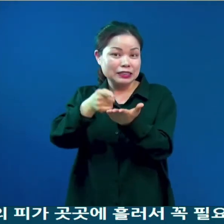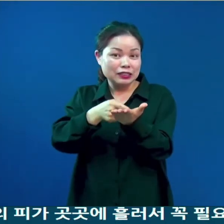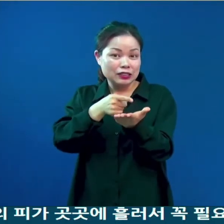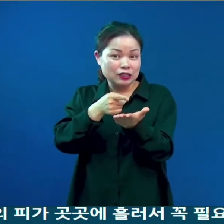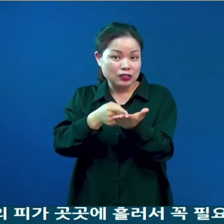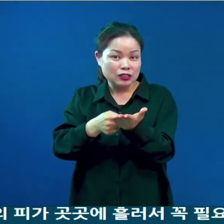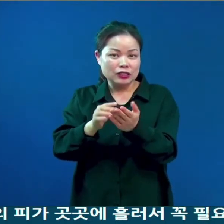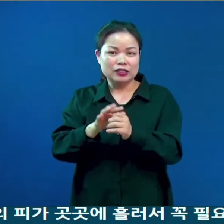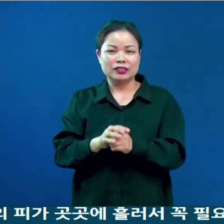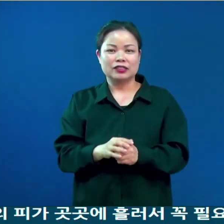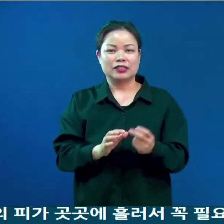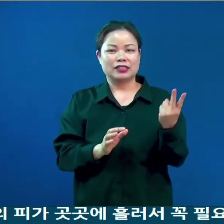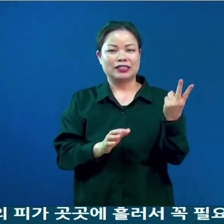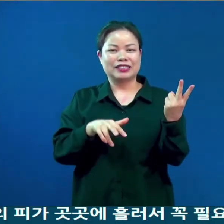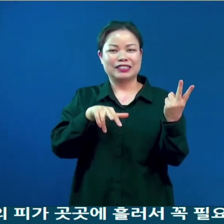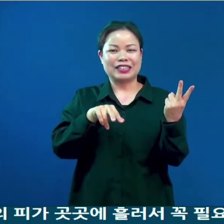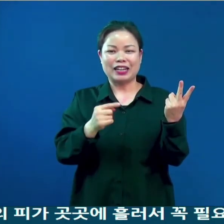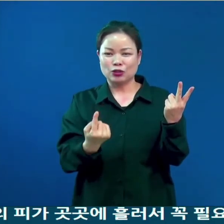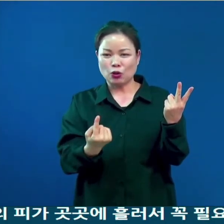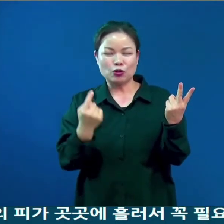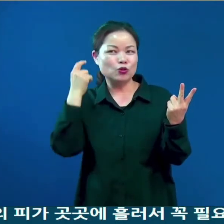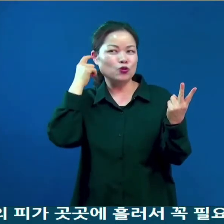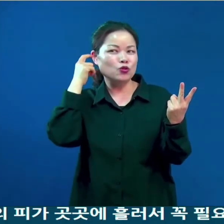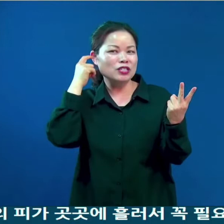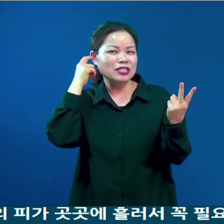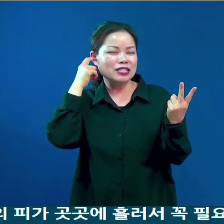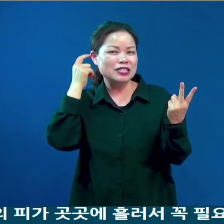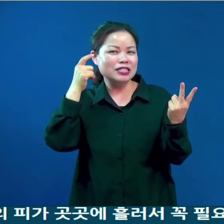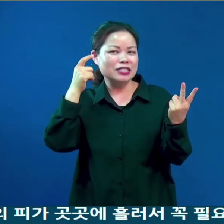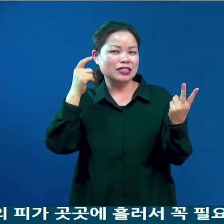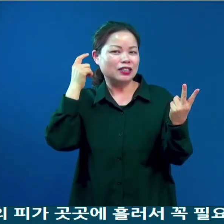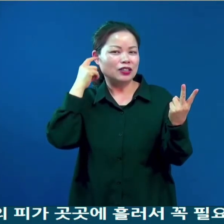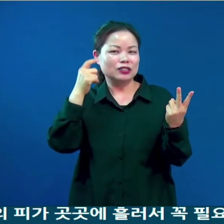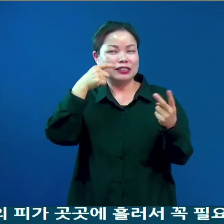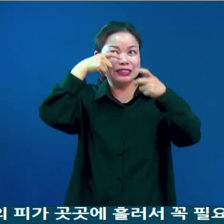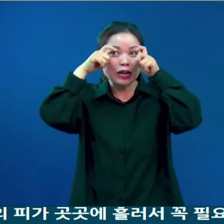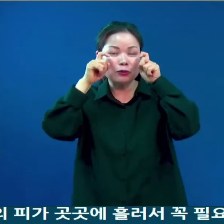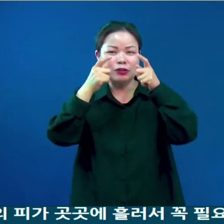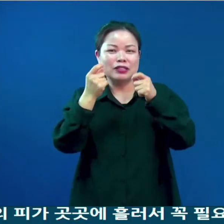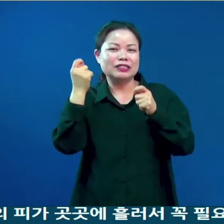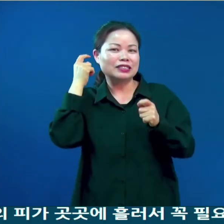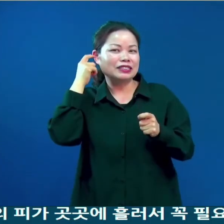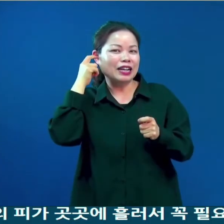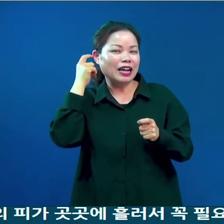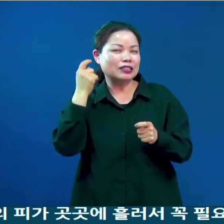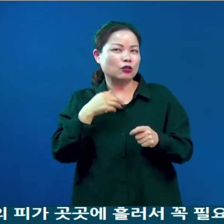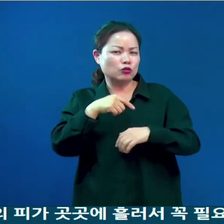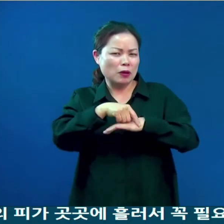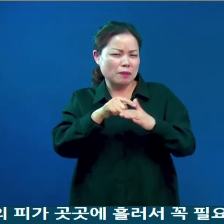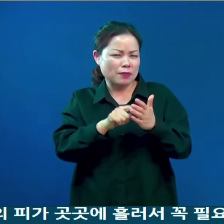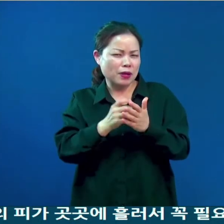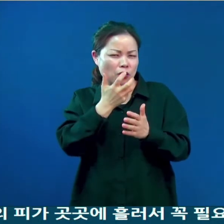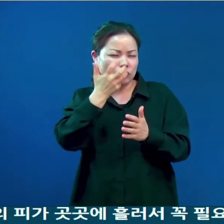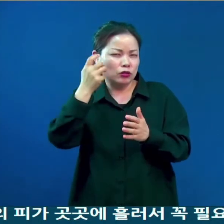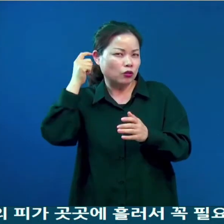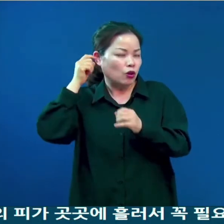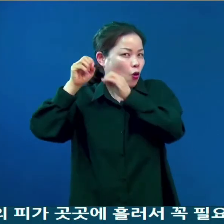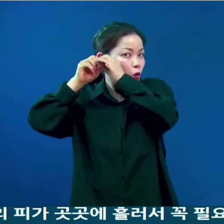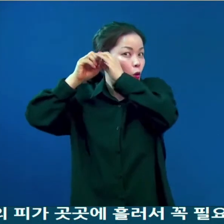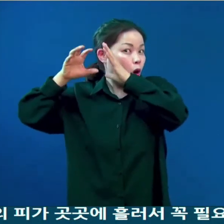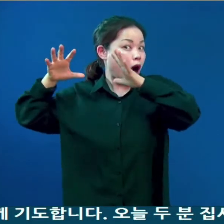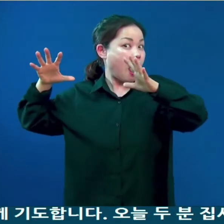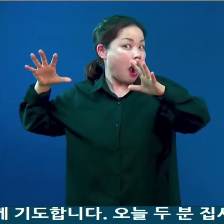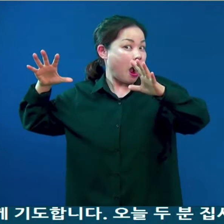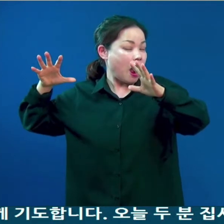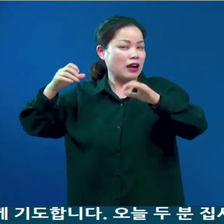소프라노신데 쌍소, 귀가 쌍꺼풀 수술한 것처럼 작았던 우리의 마음의 영적인 귀가 확